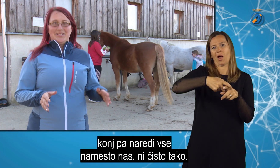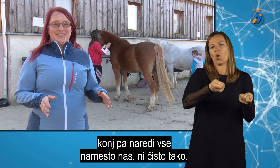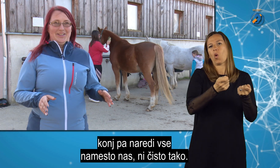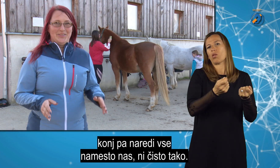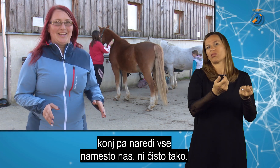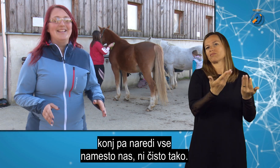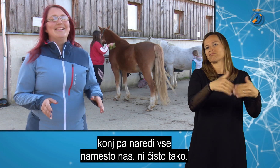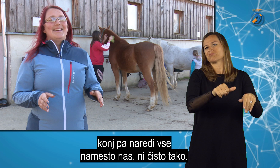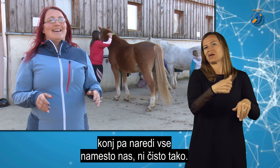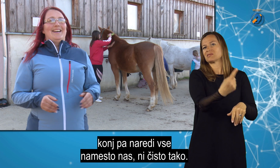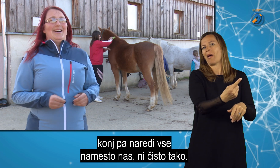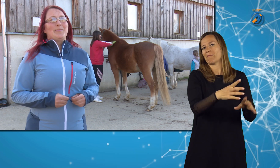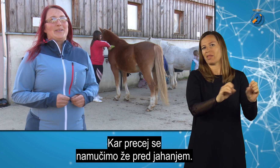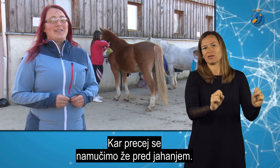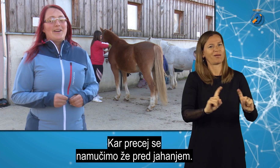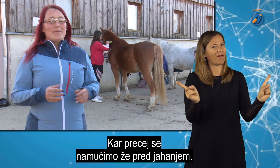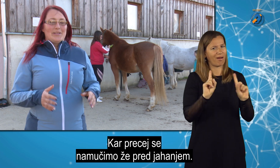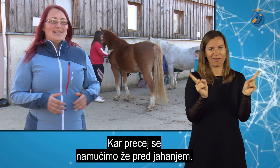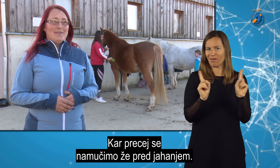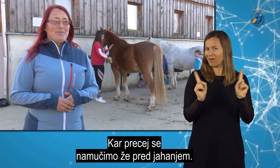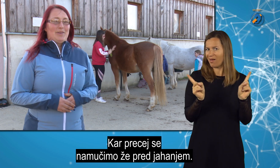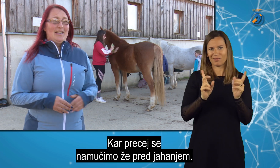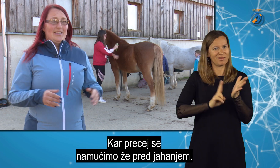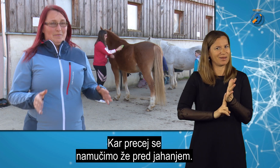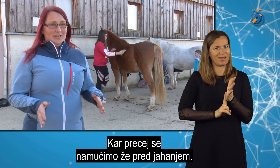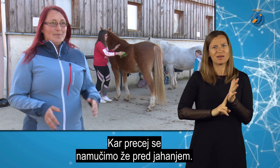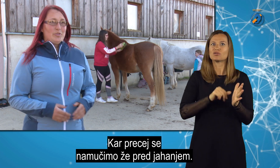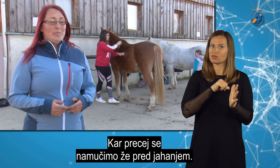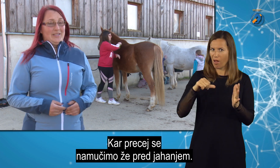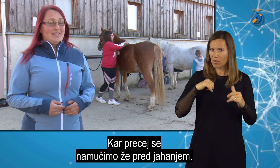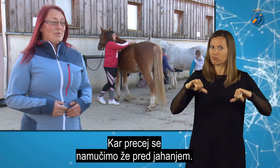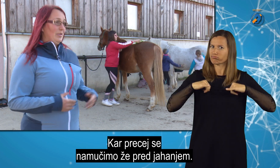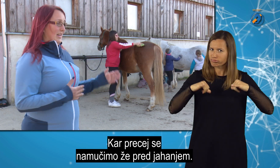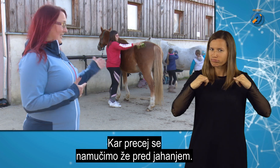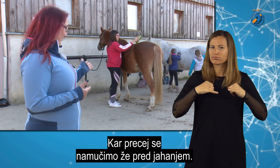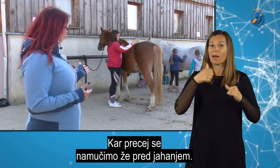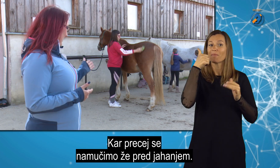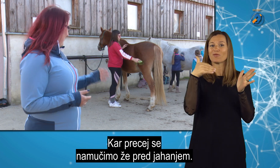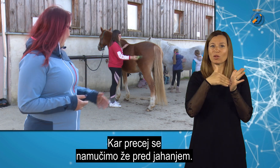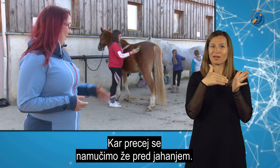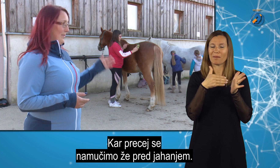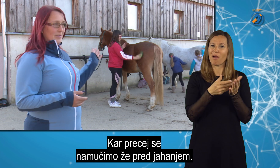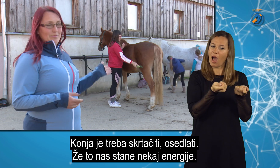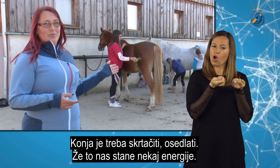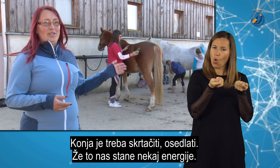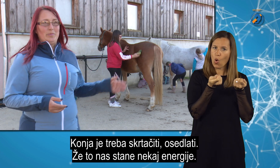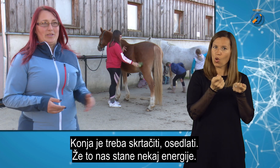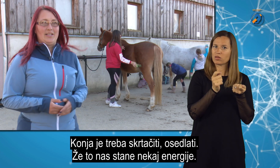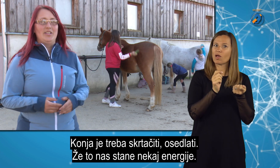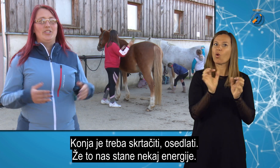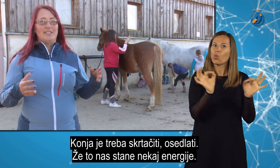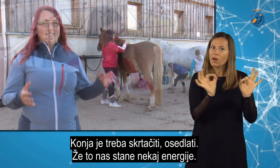ni čisto tako, ne. Ampak se kar precej, bomo rekli, namatramo, že preden si konja uredimo, ne, je potrebno